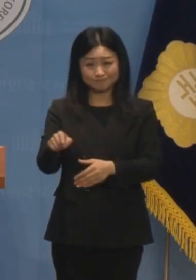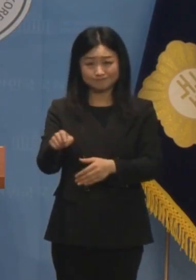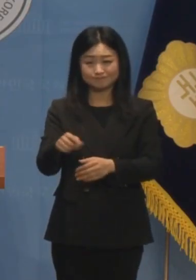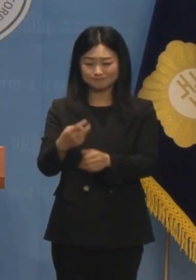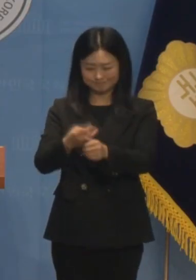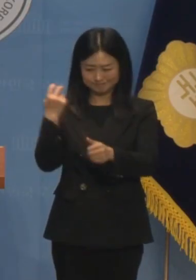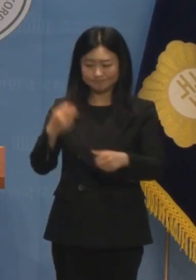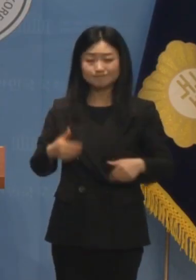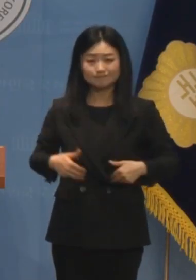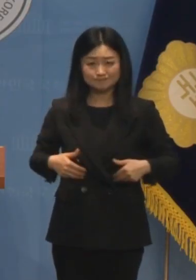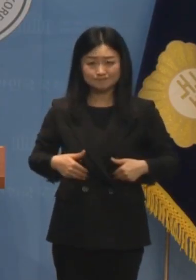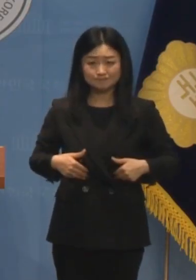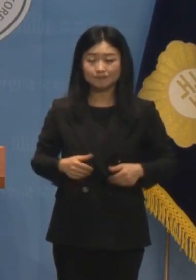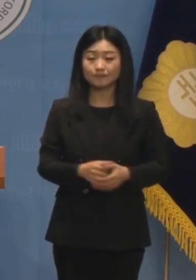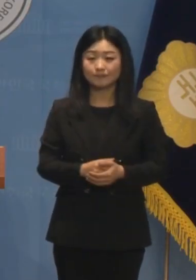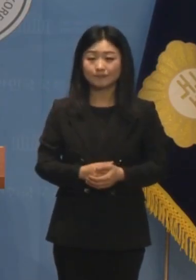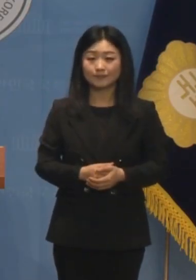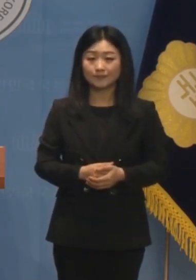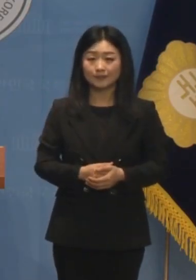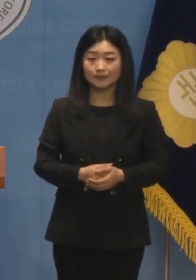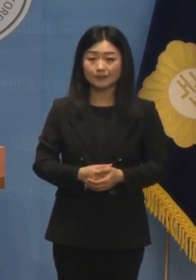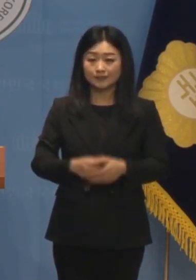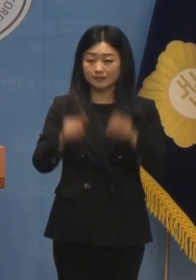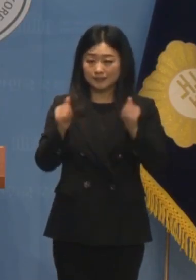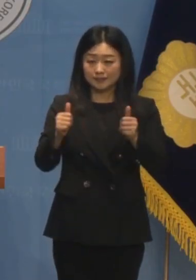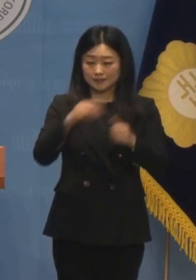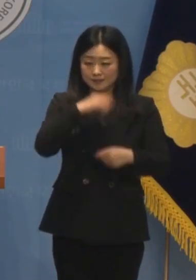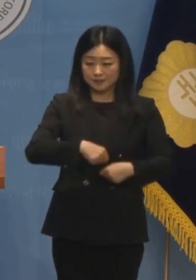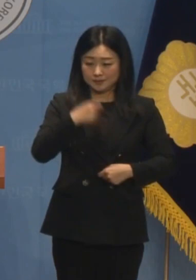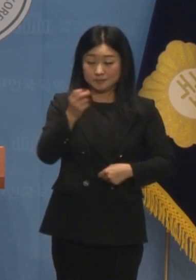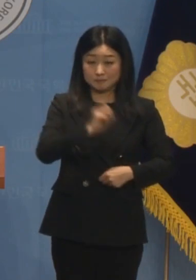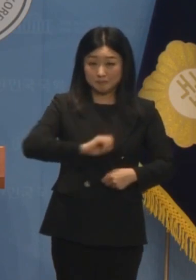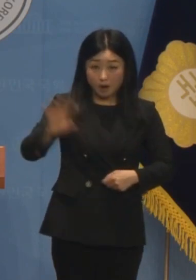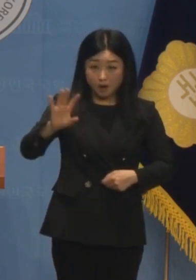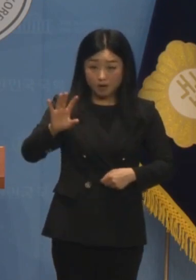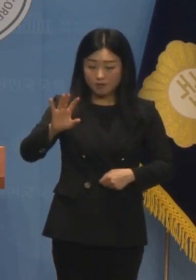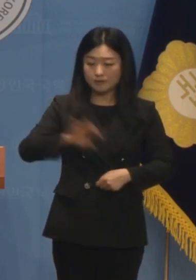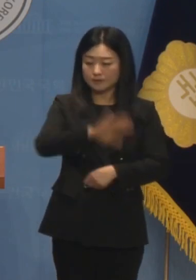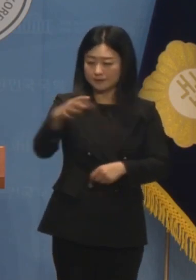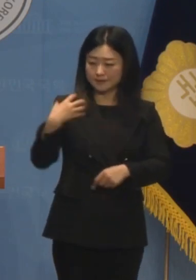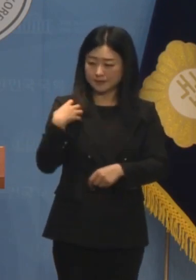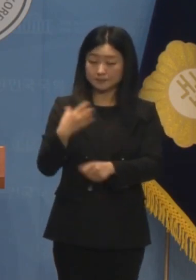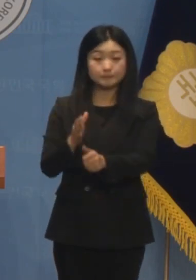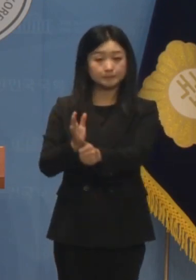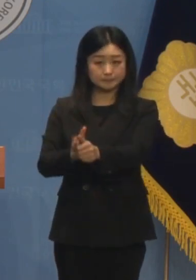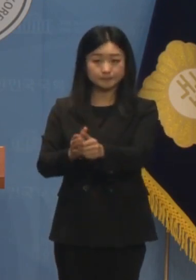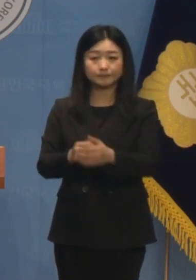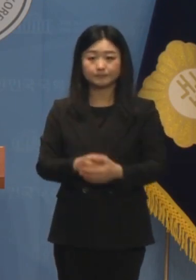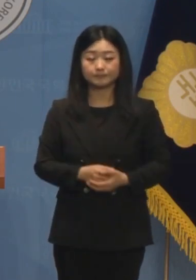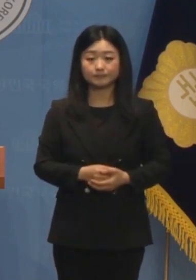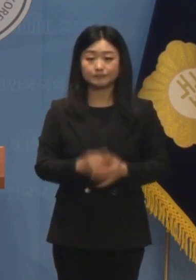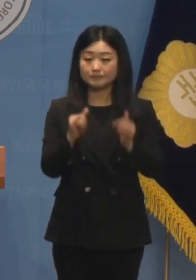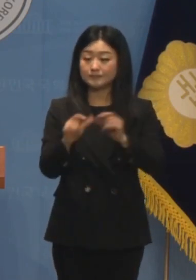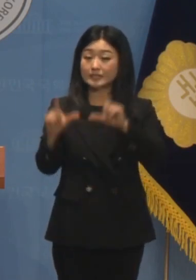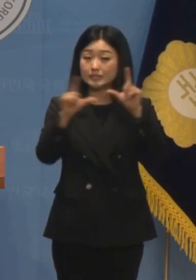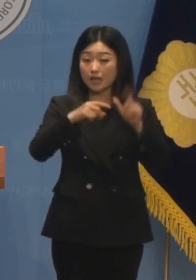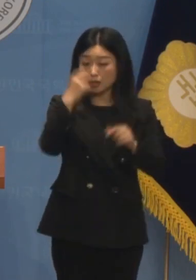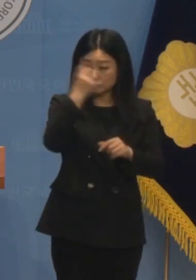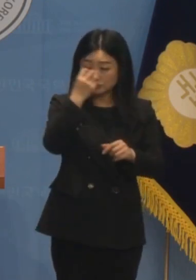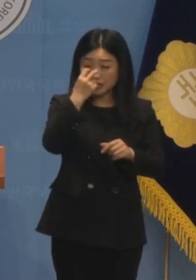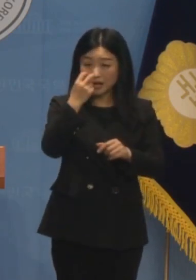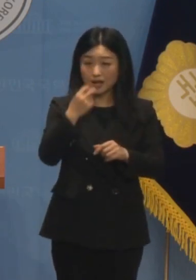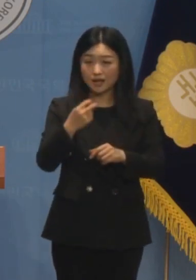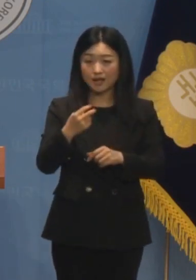본부는 있고 사법정의를 내팽개쳤으면 그 책임을 져야 합니다. 민생 수사